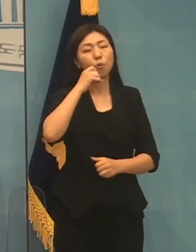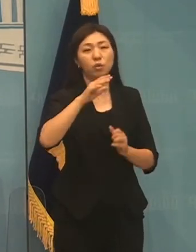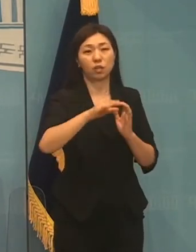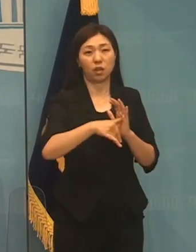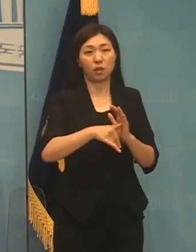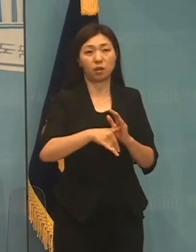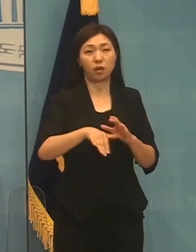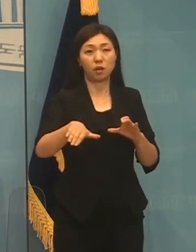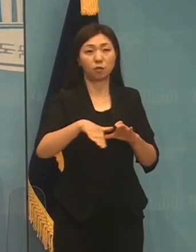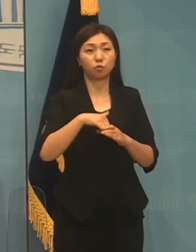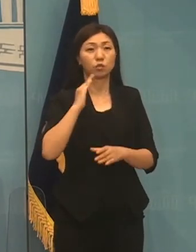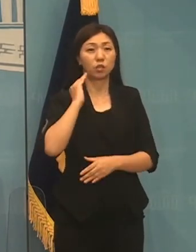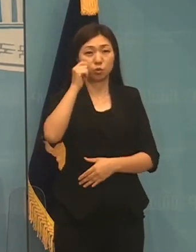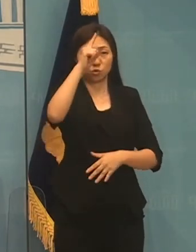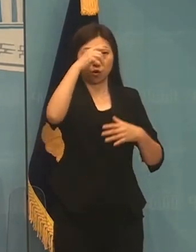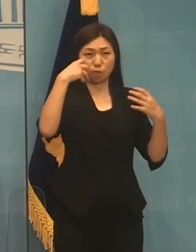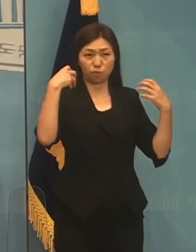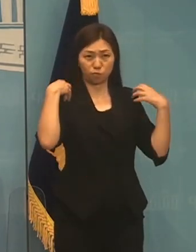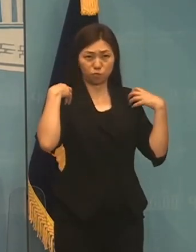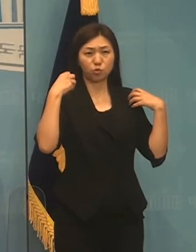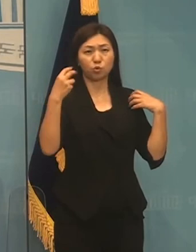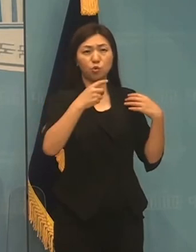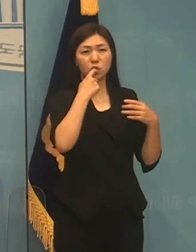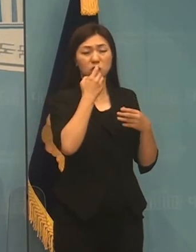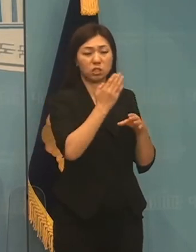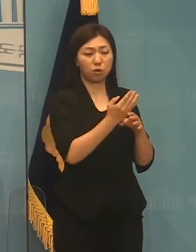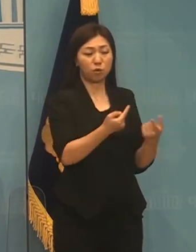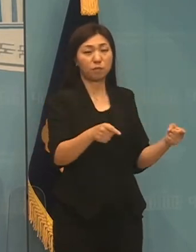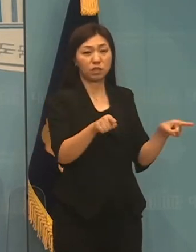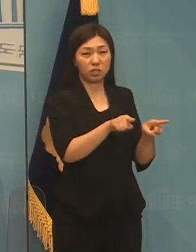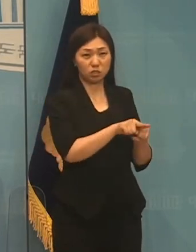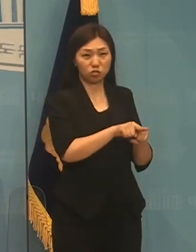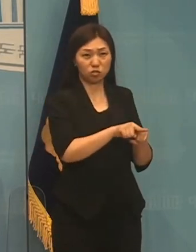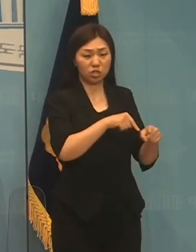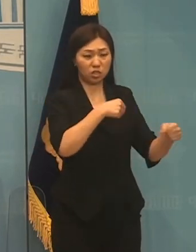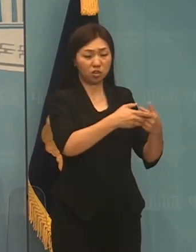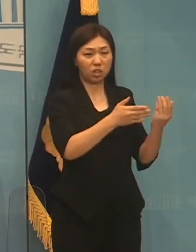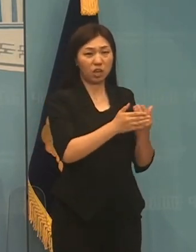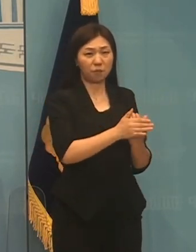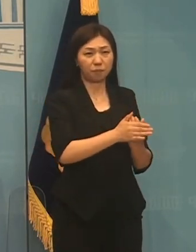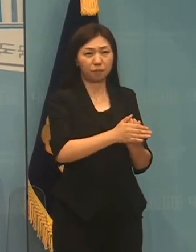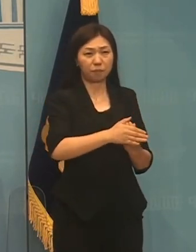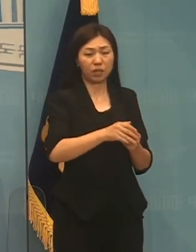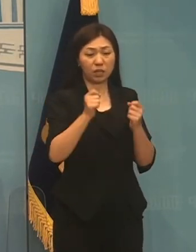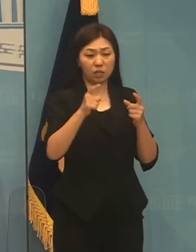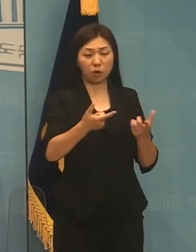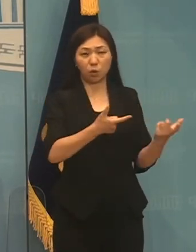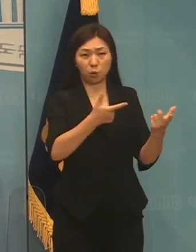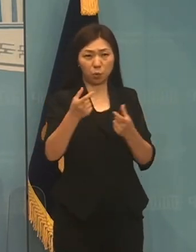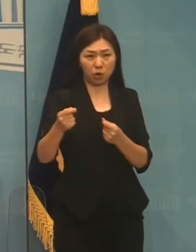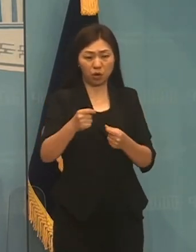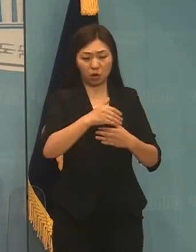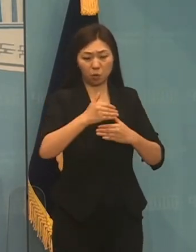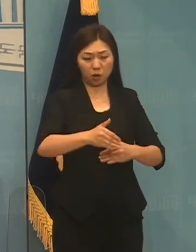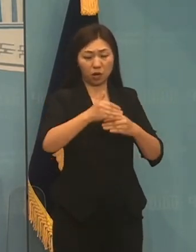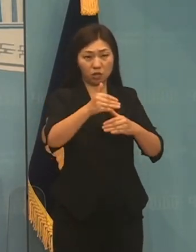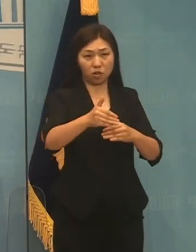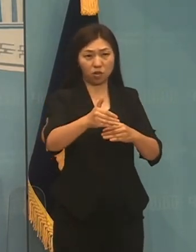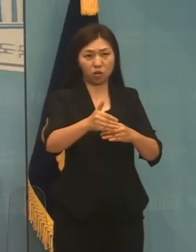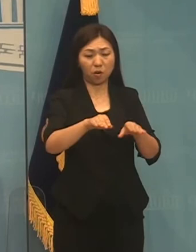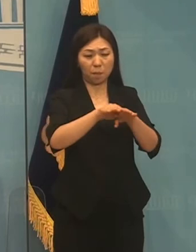문재인과 더불어민주당 정부에서 개는 평등할 것입니다. 과정은 공정할 것입니다. 결과는 정의로울